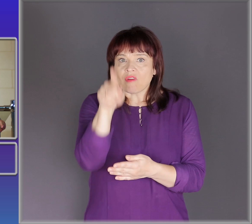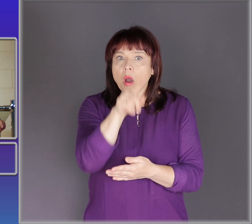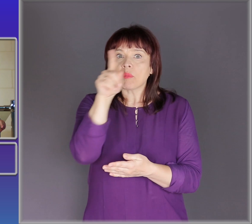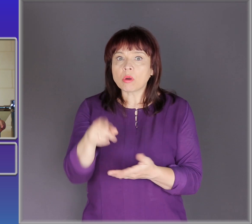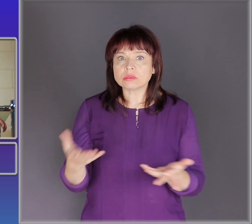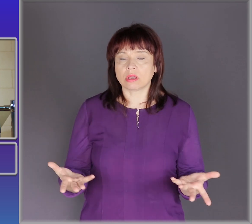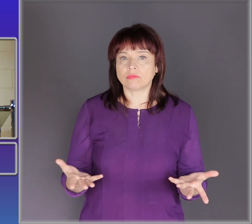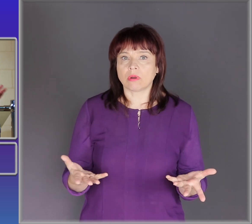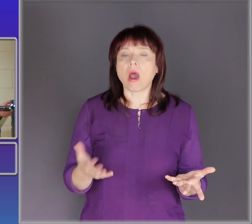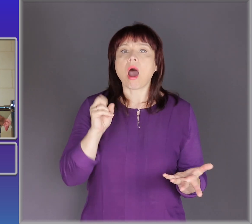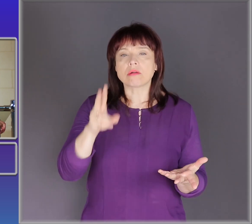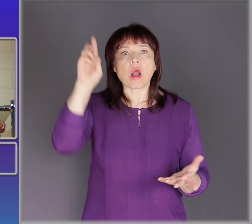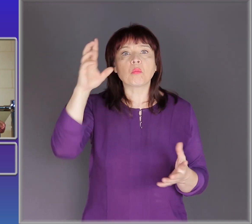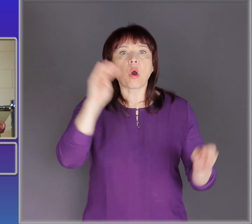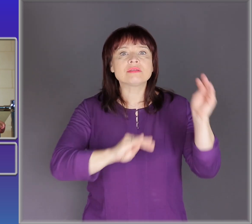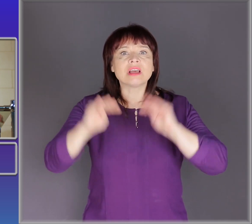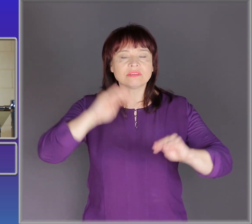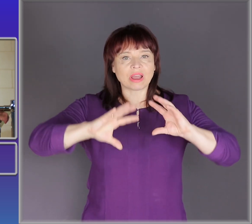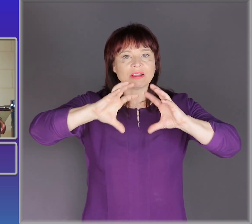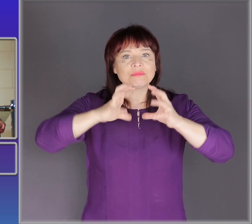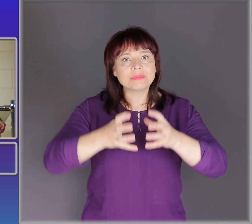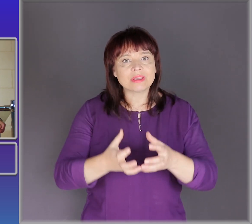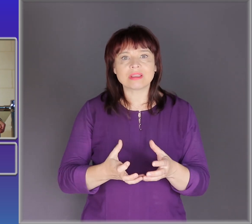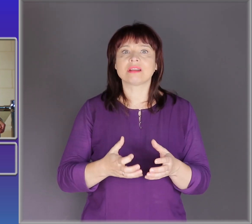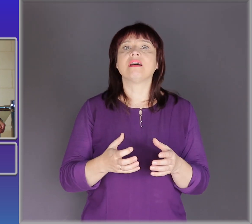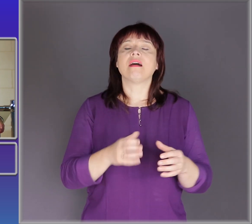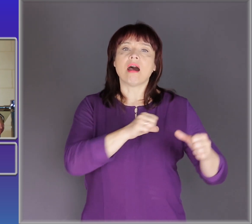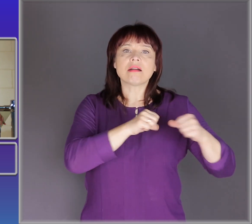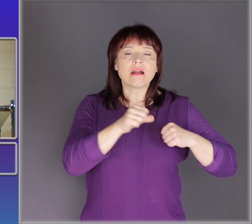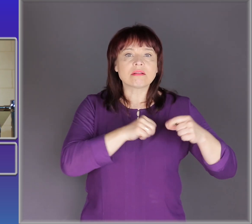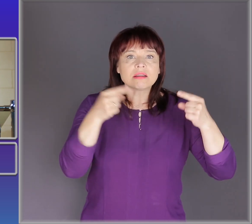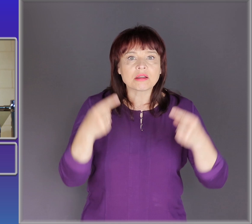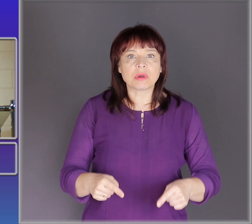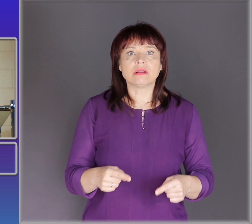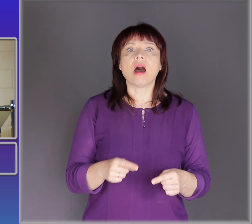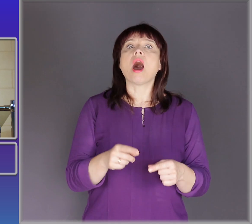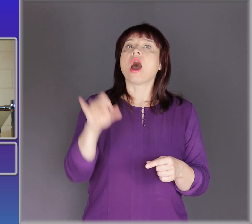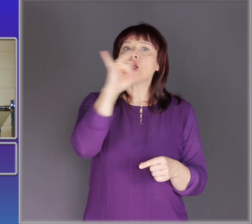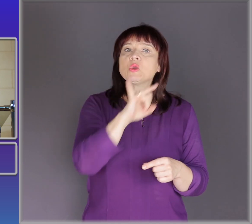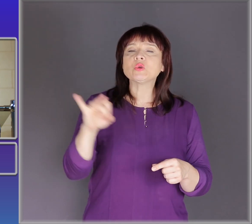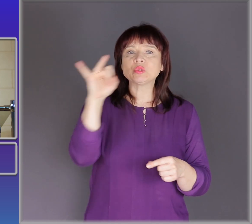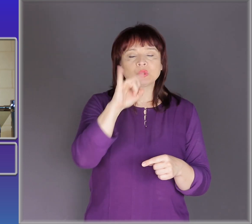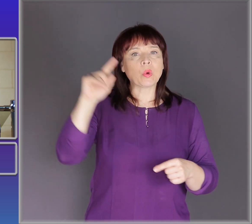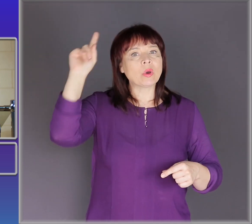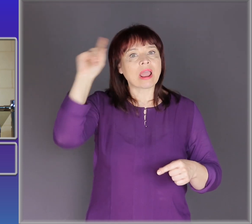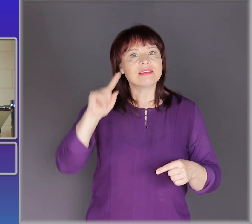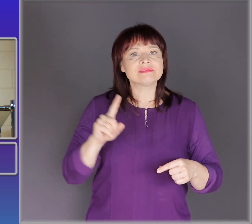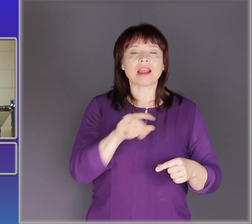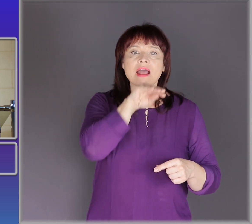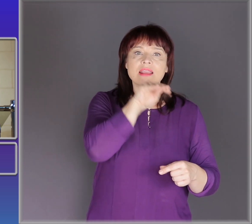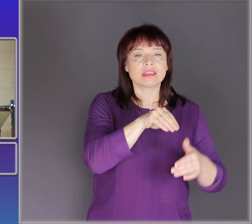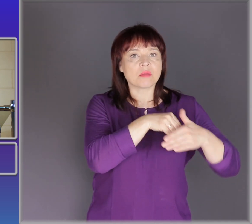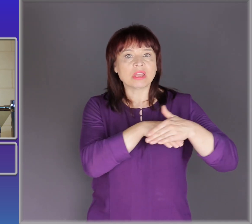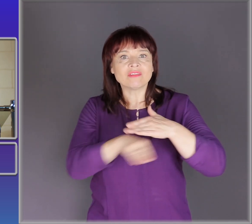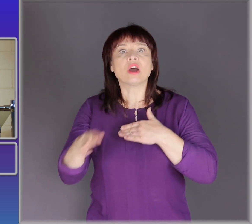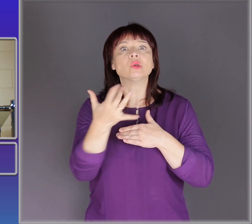связанных с сотворением мира с грехопадением с истории исхода с истории о